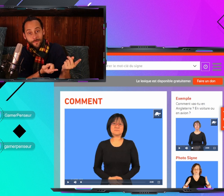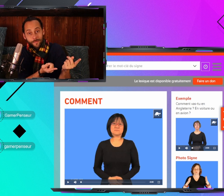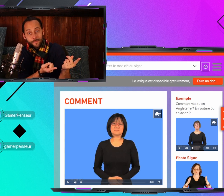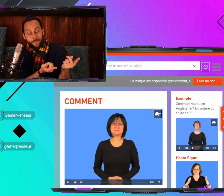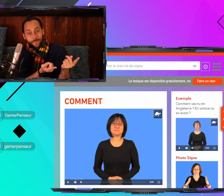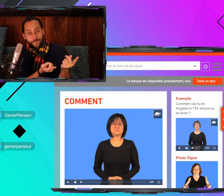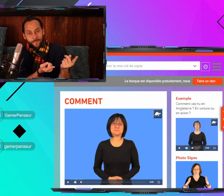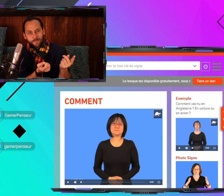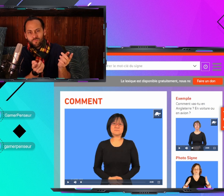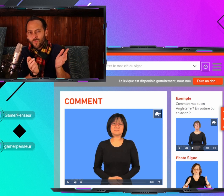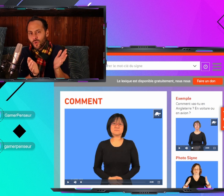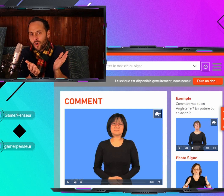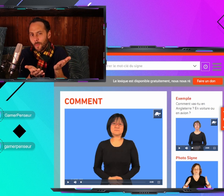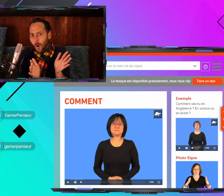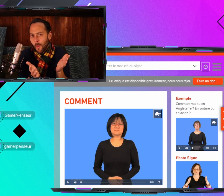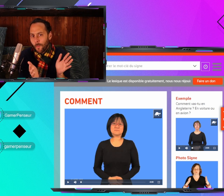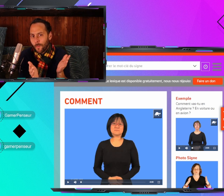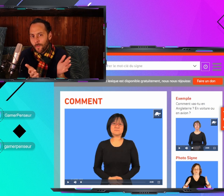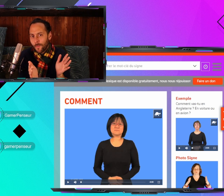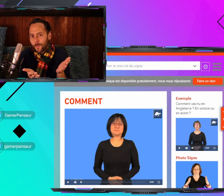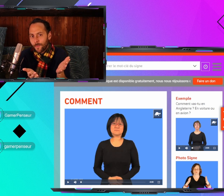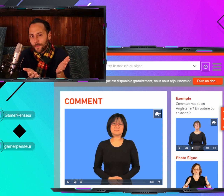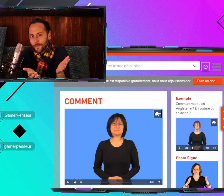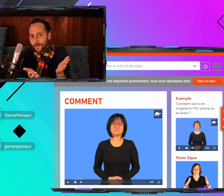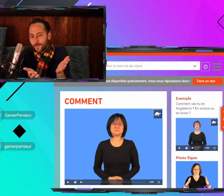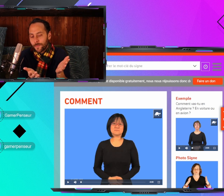Aller. Comment?